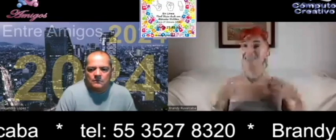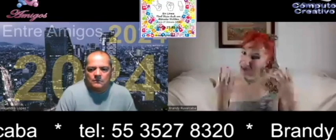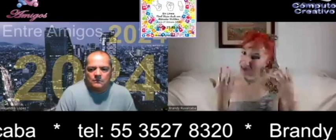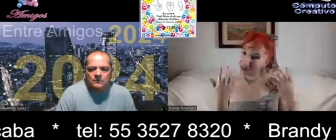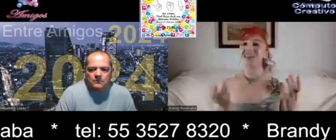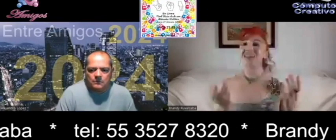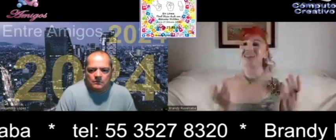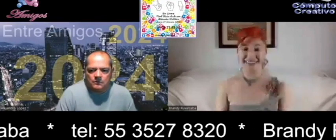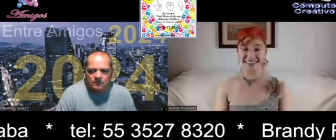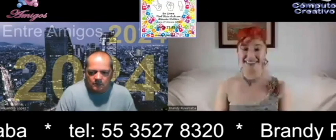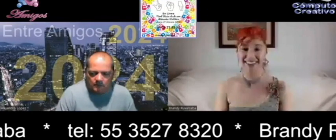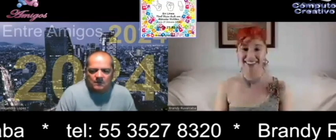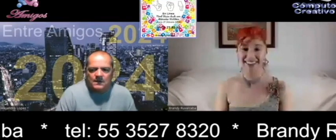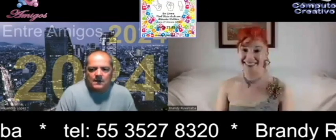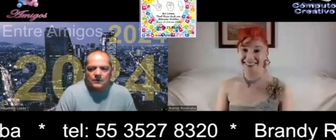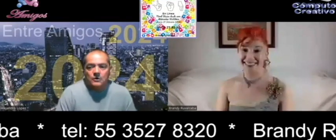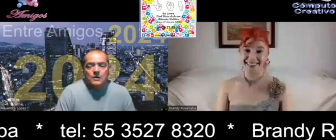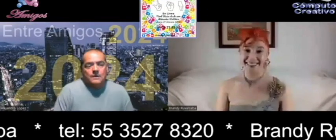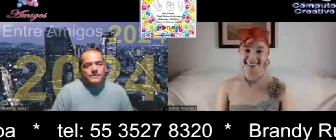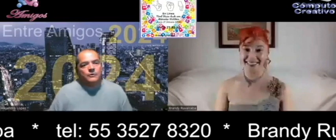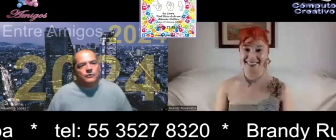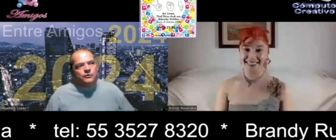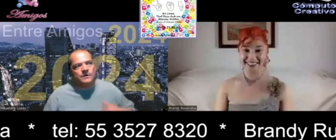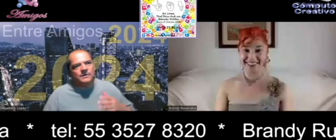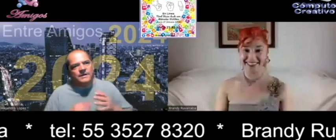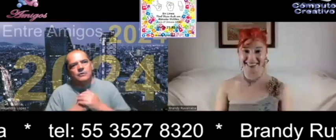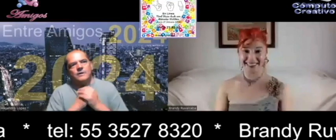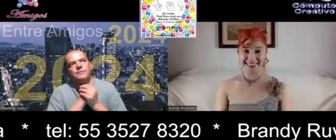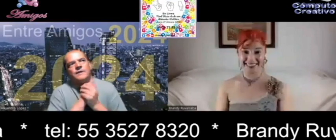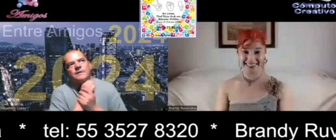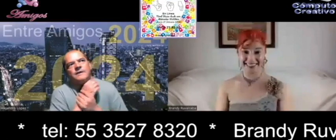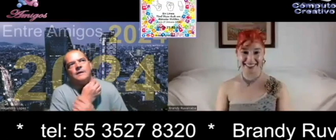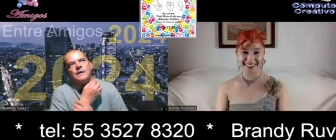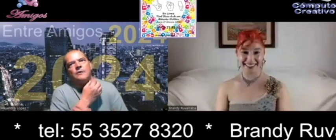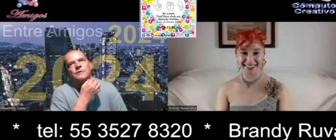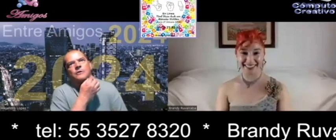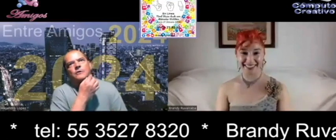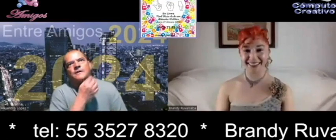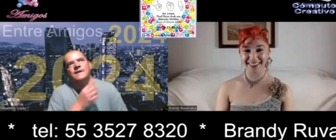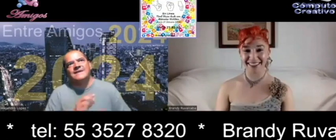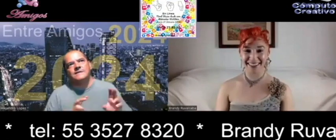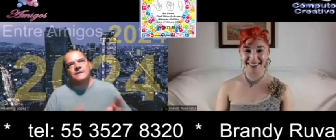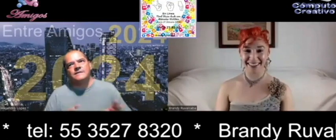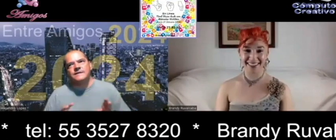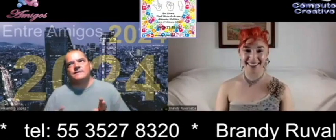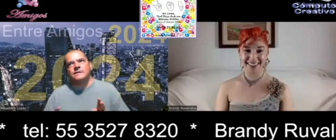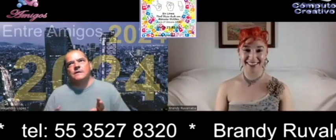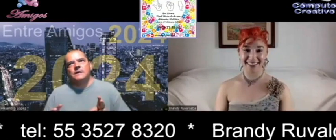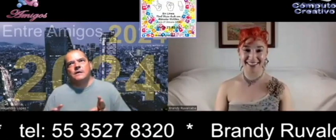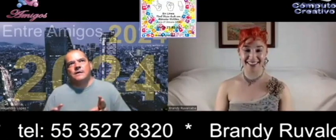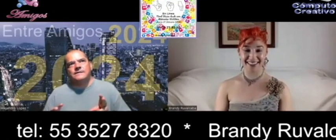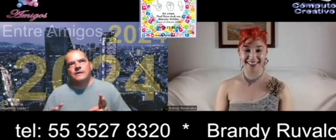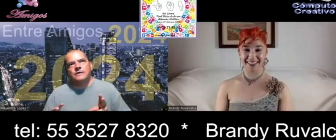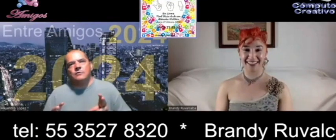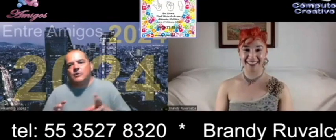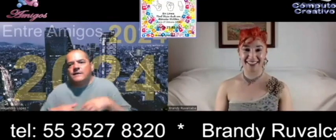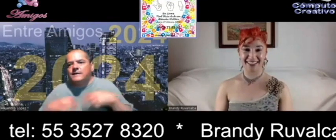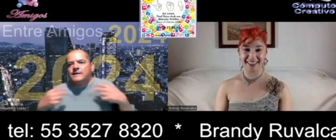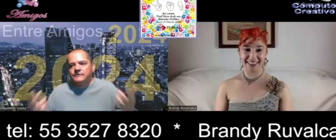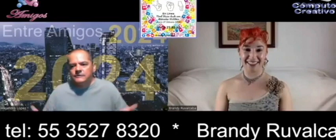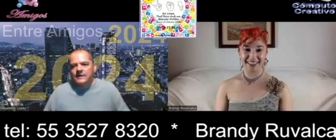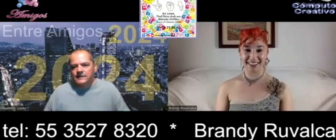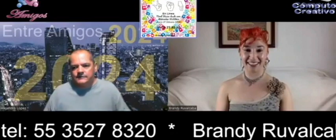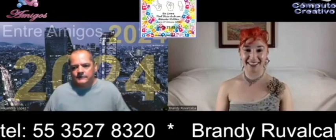así son las lenguas de señas. Claro, pero yo me imagino que puede haber a lo mejor instancias que sean como